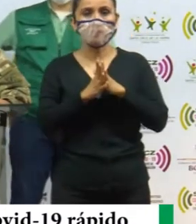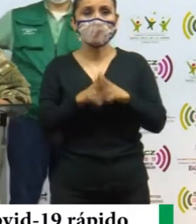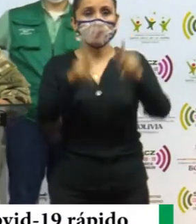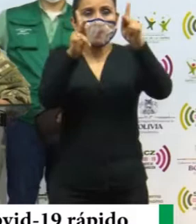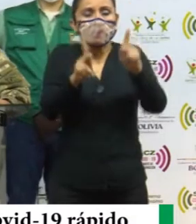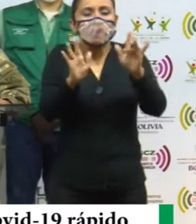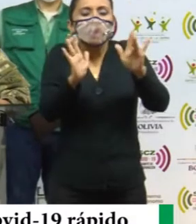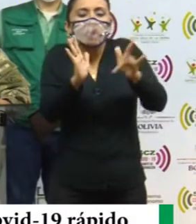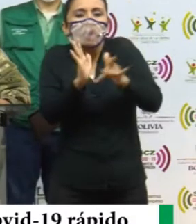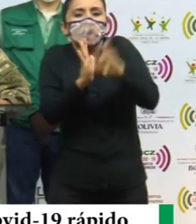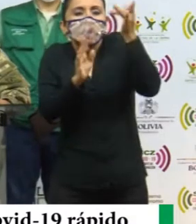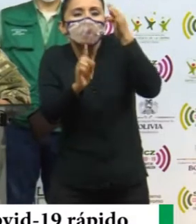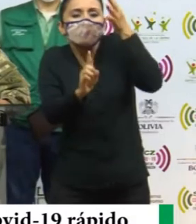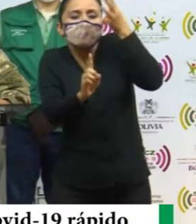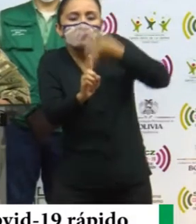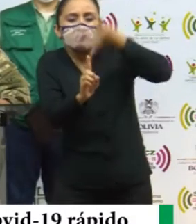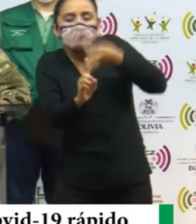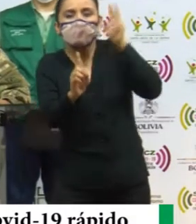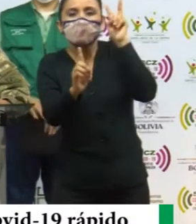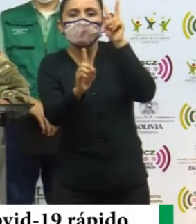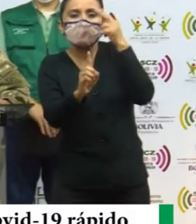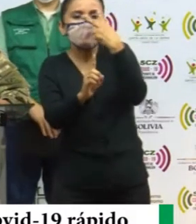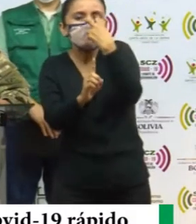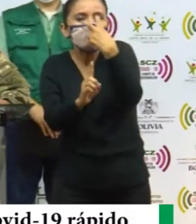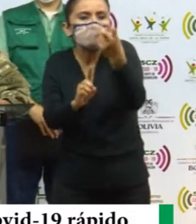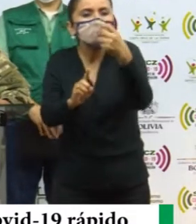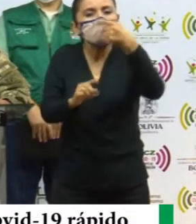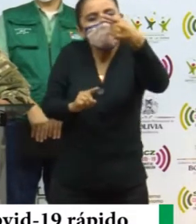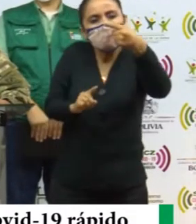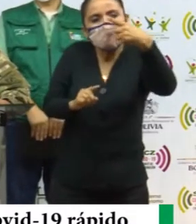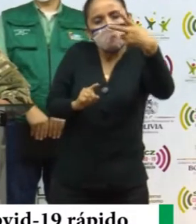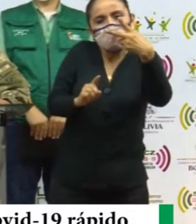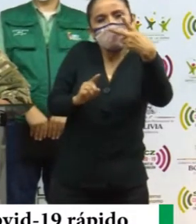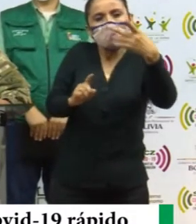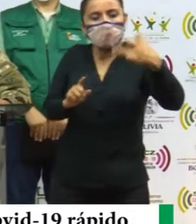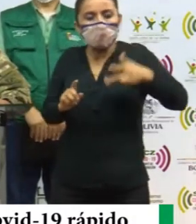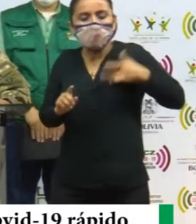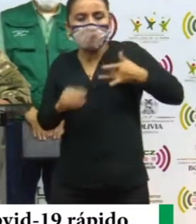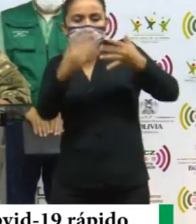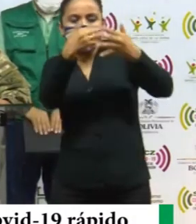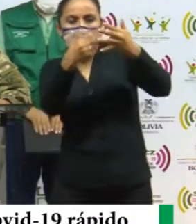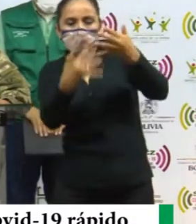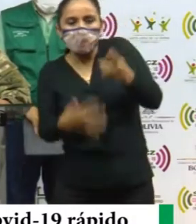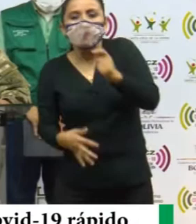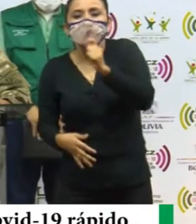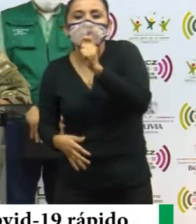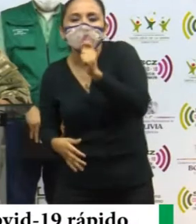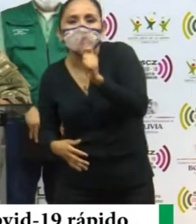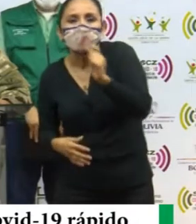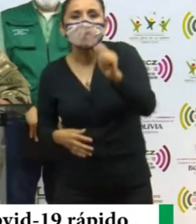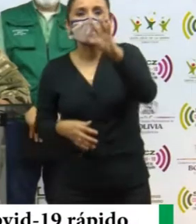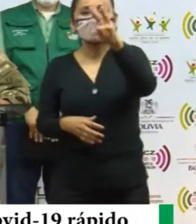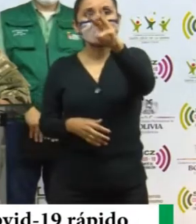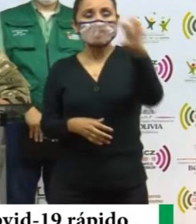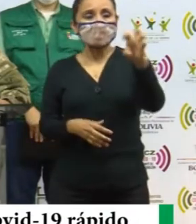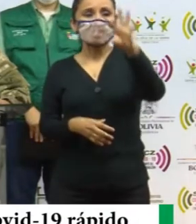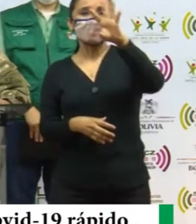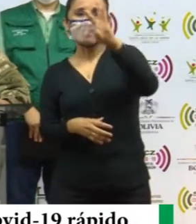Personas levemente sospechosas, es decir, con uno o dos síntomas que han presentado durante la entrevista, son